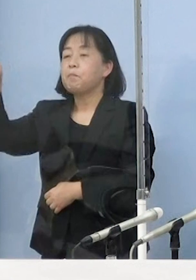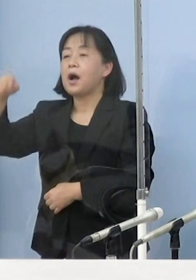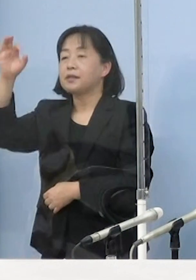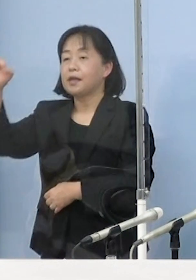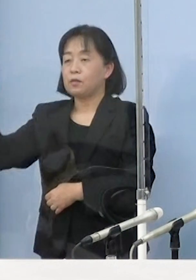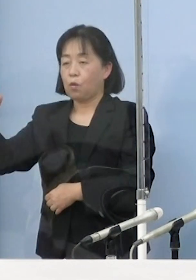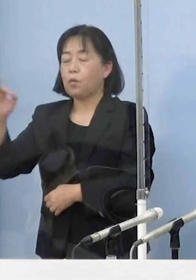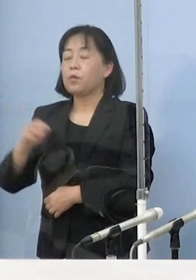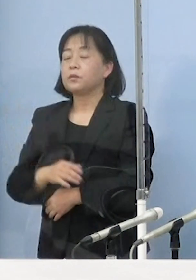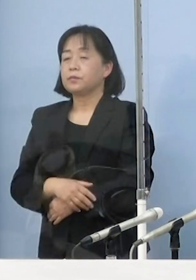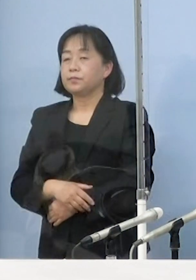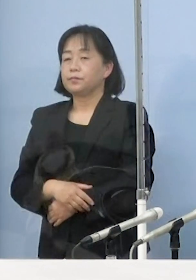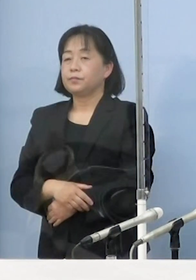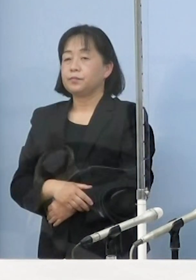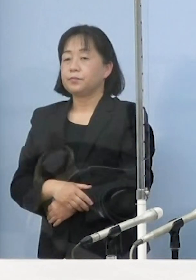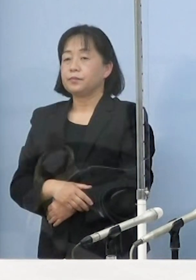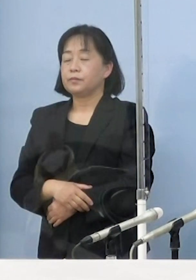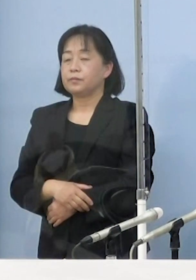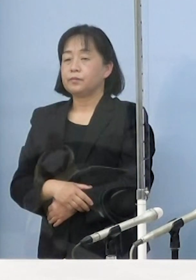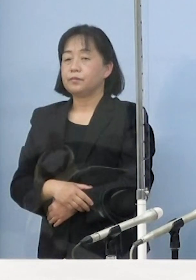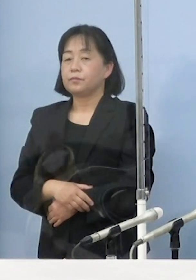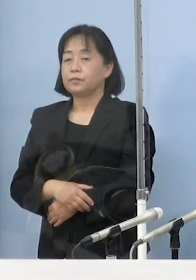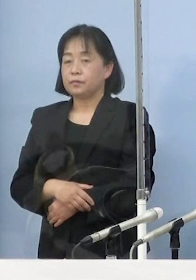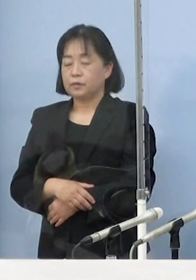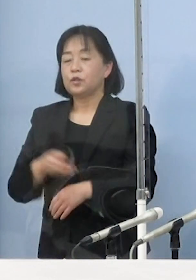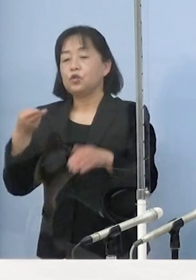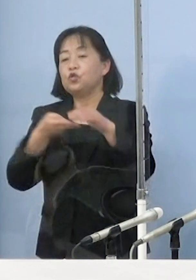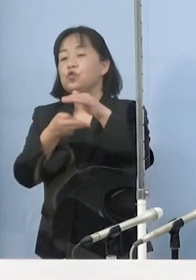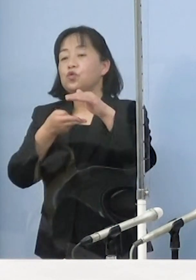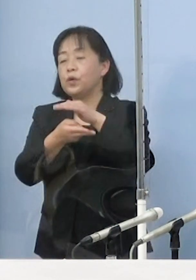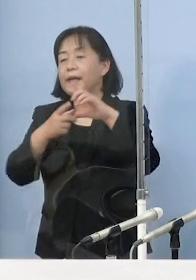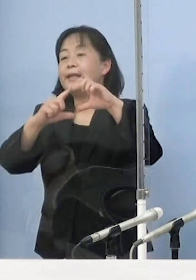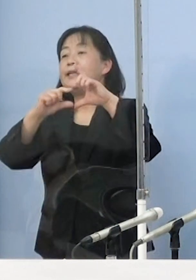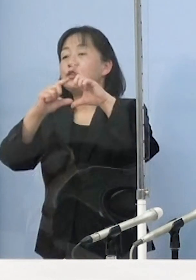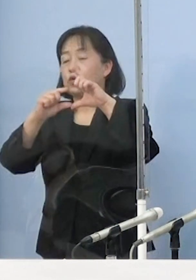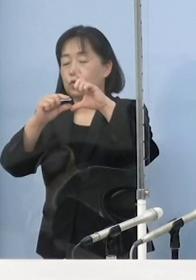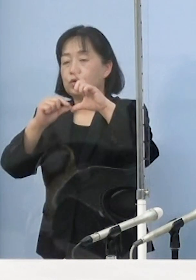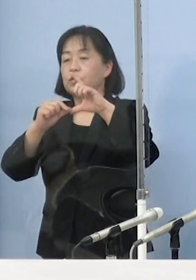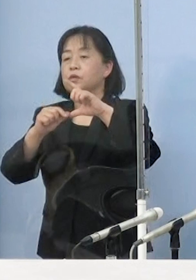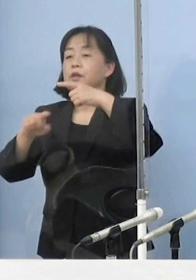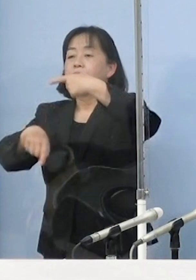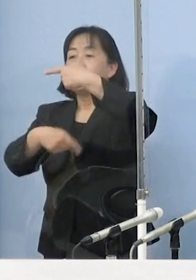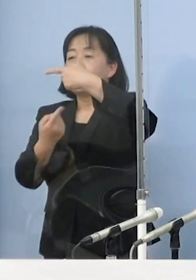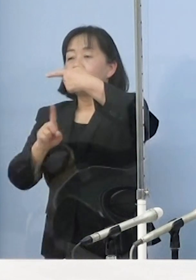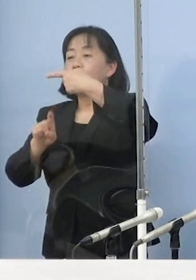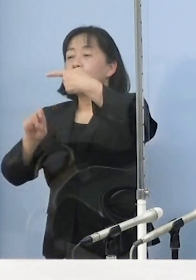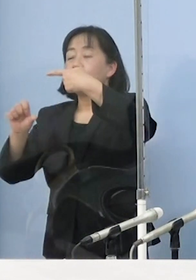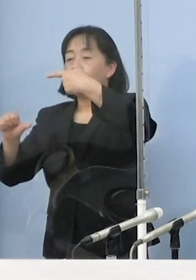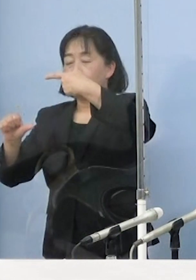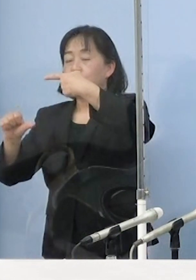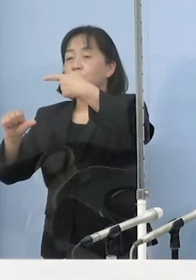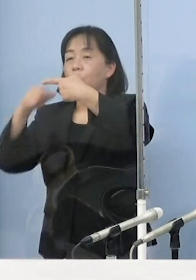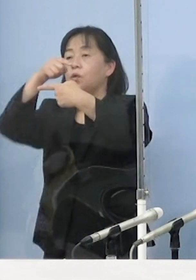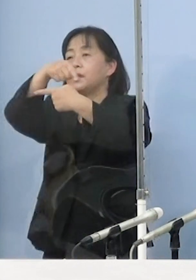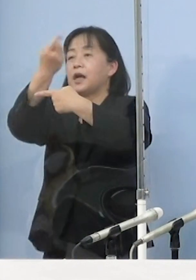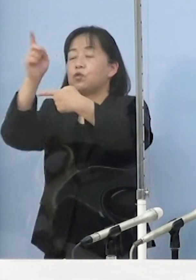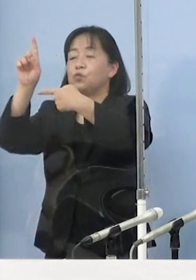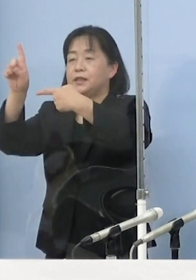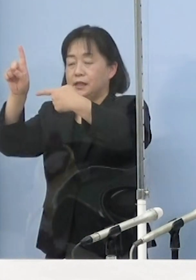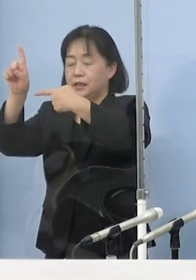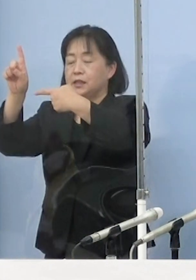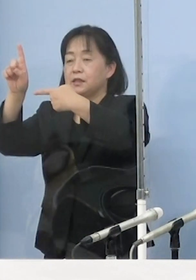42.3% となります。次に入院率につきましては115分の